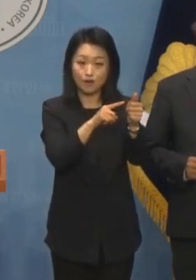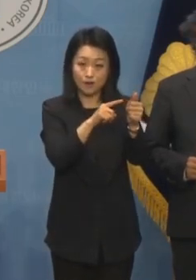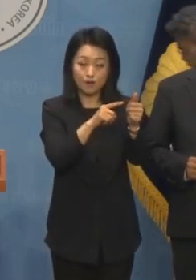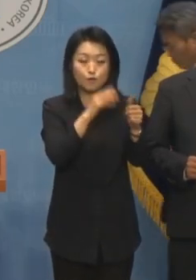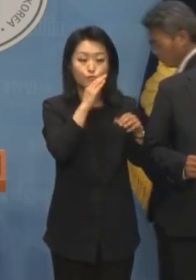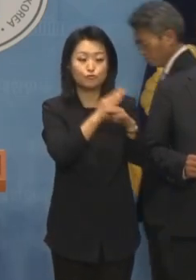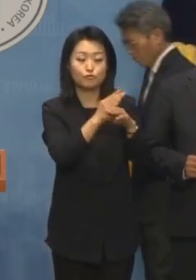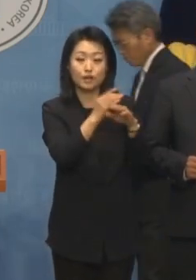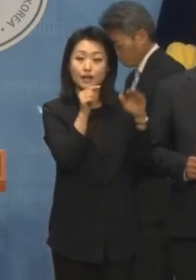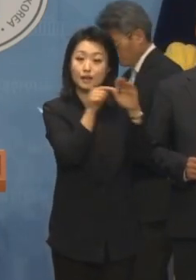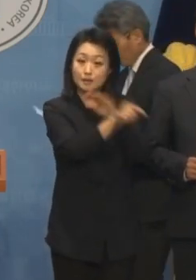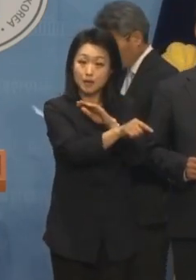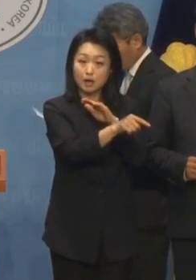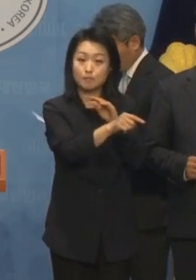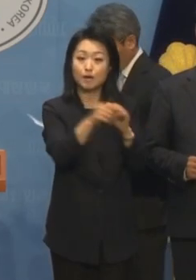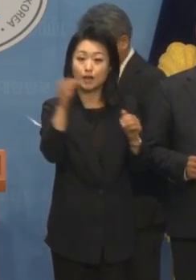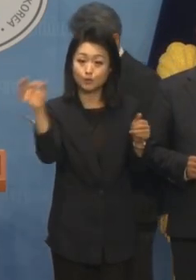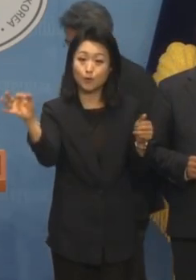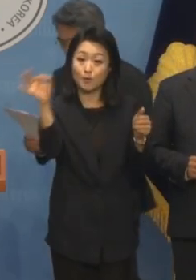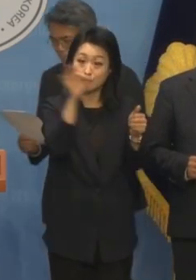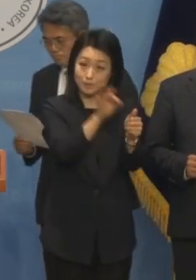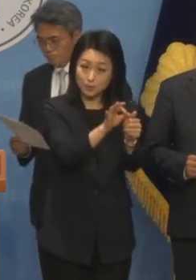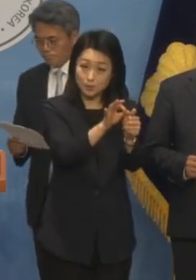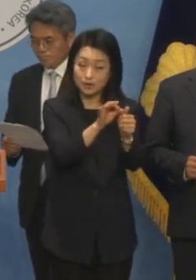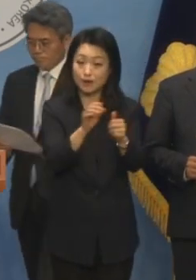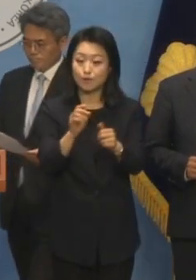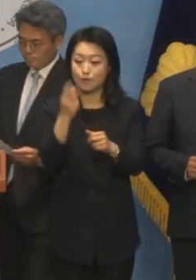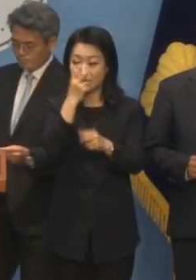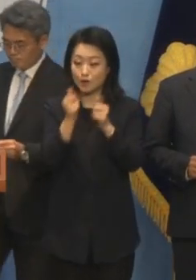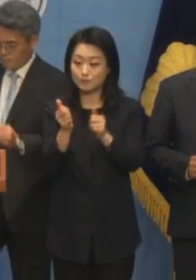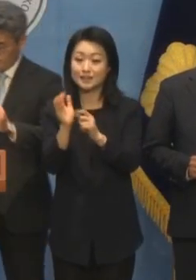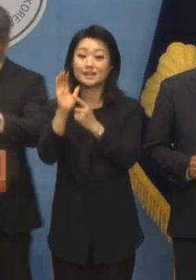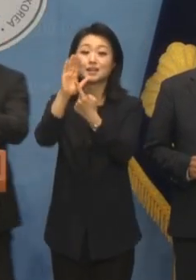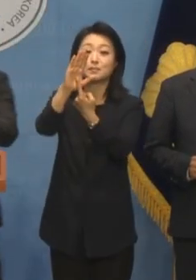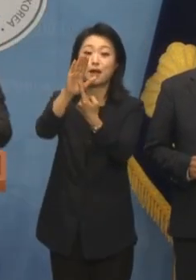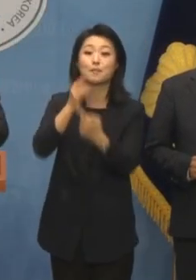방북 비용이라고 발표했습니다.